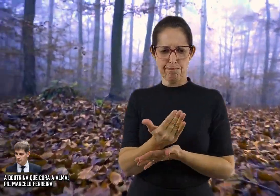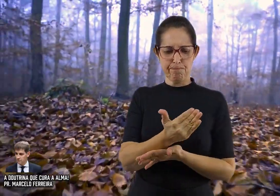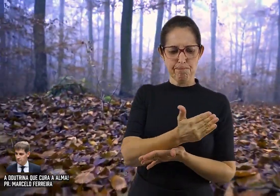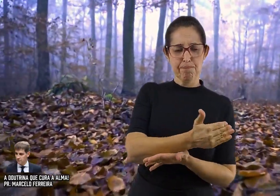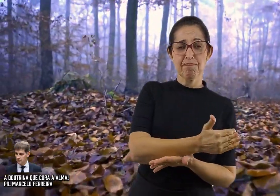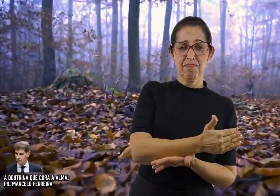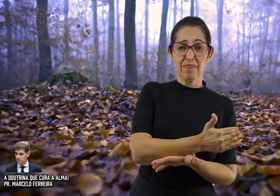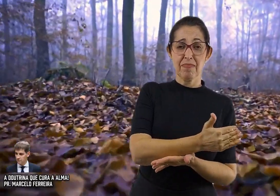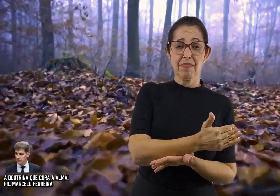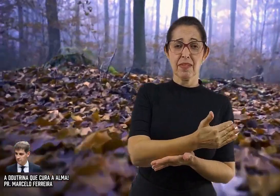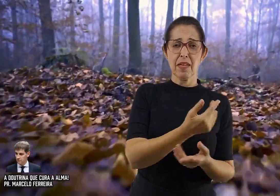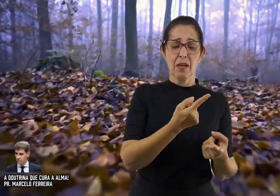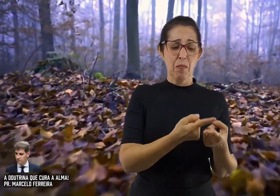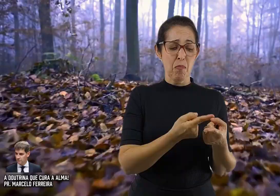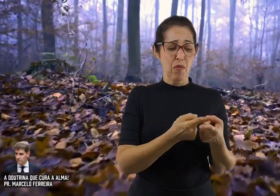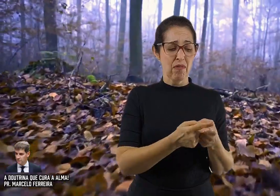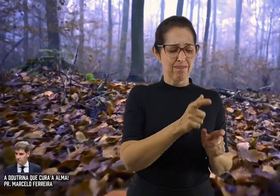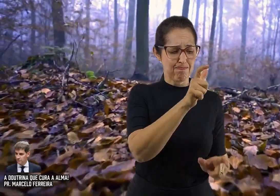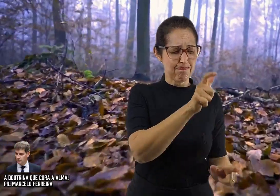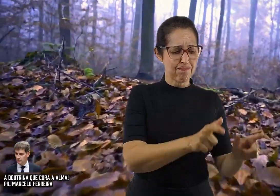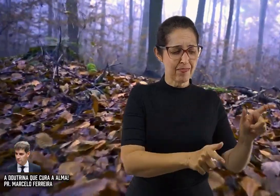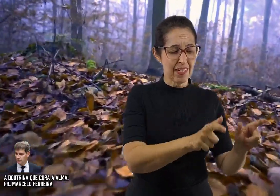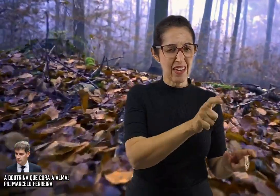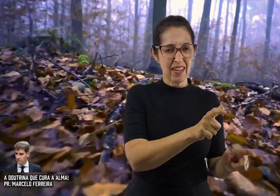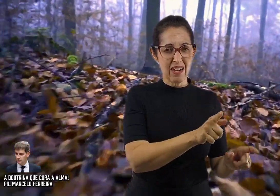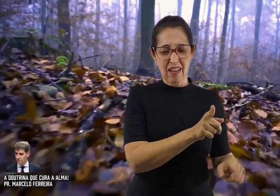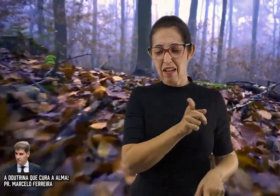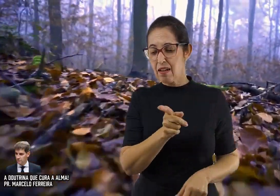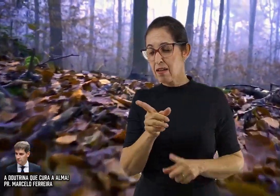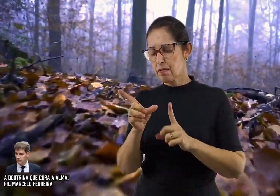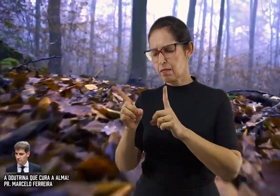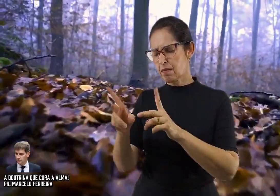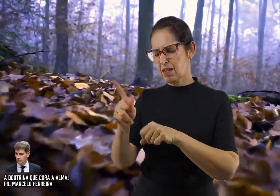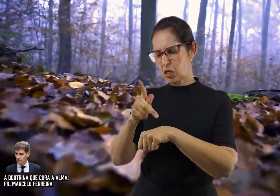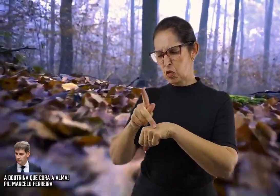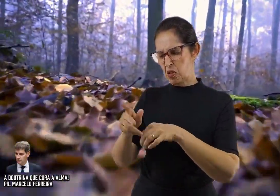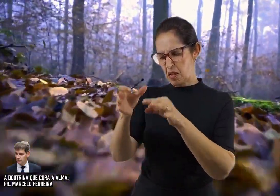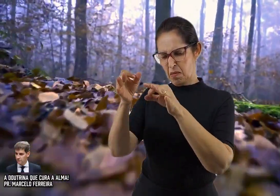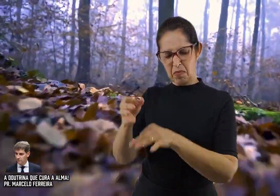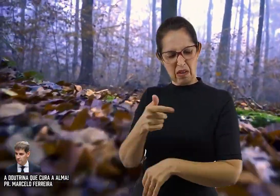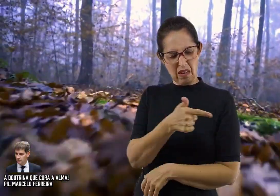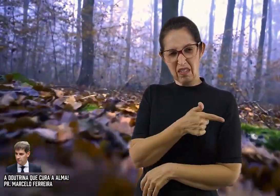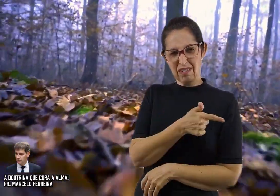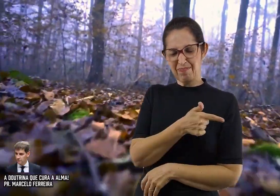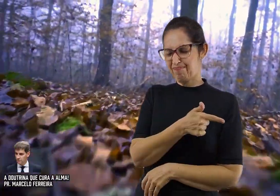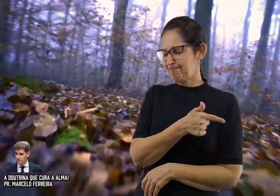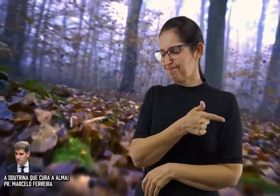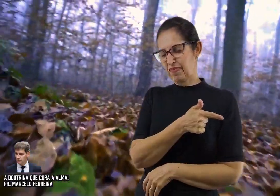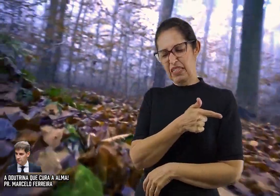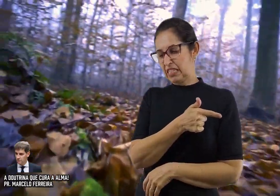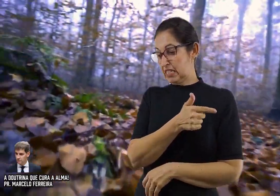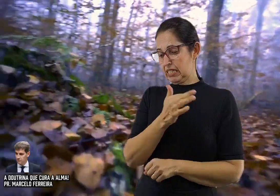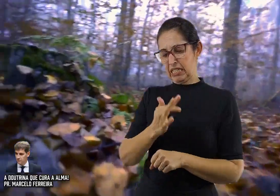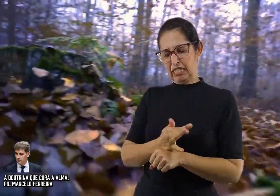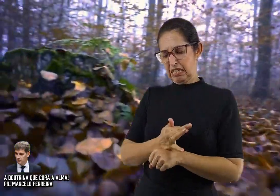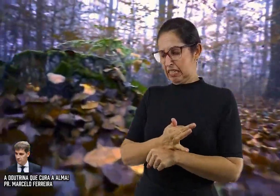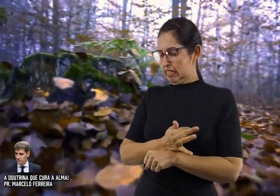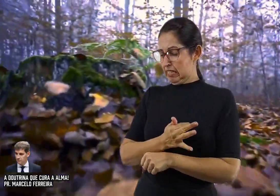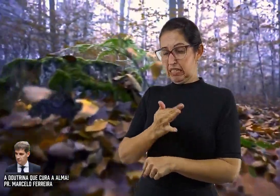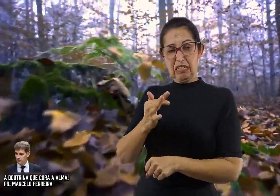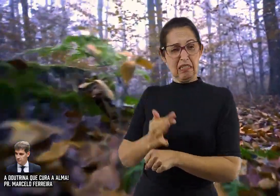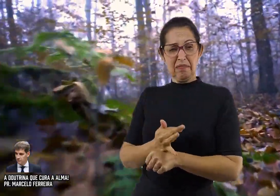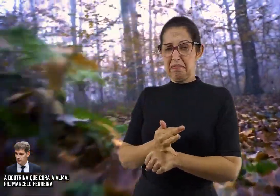homens dias trabalhosos e homens que eles não suportarão a sã doutrina. Eles não suportam a sã